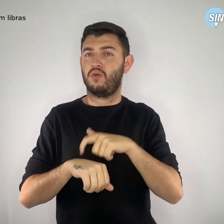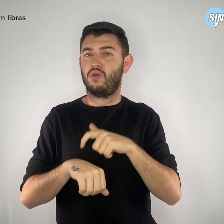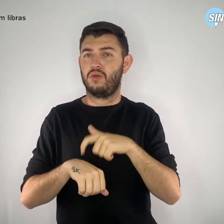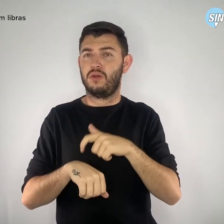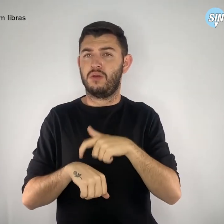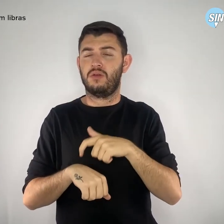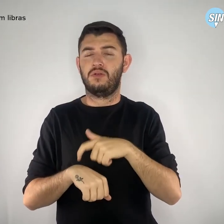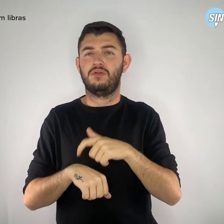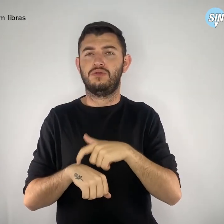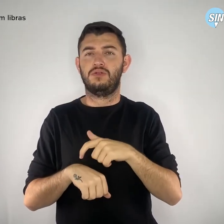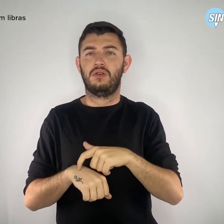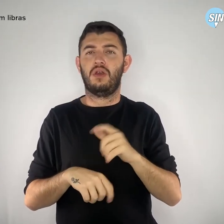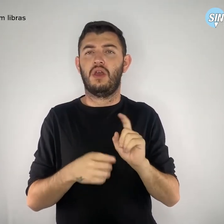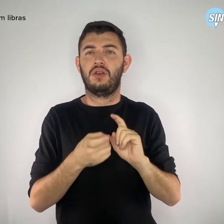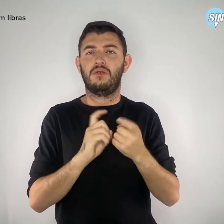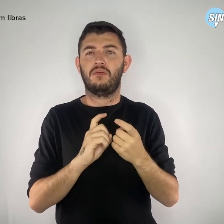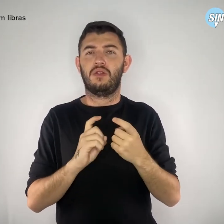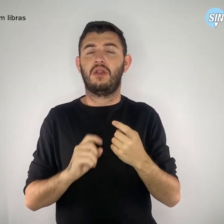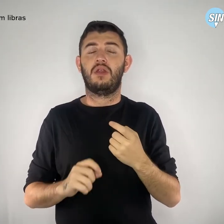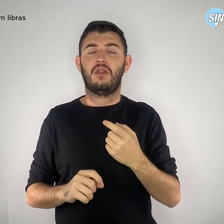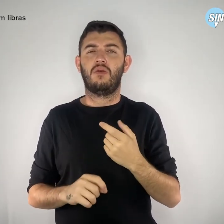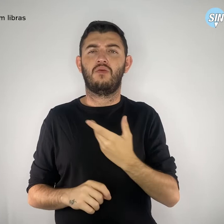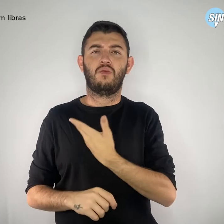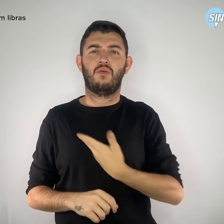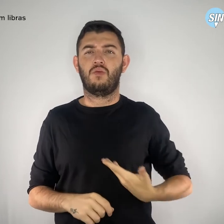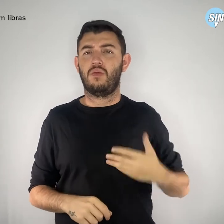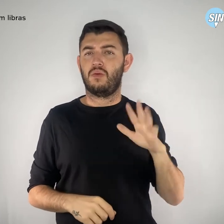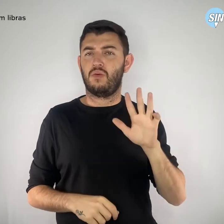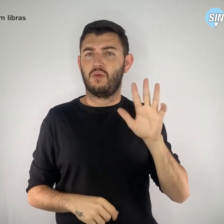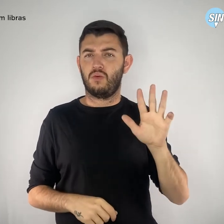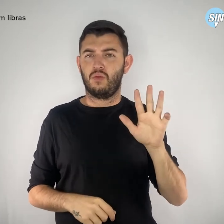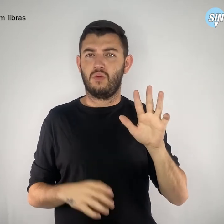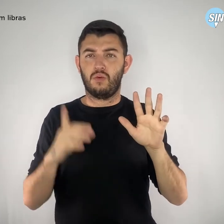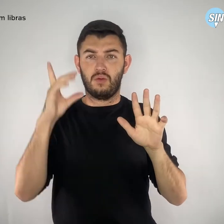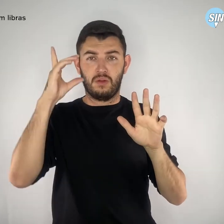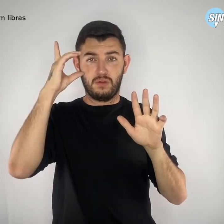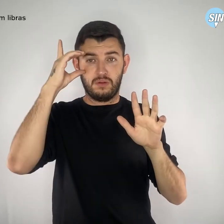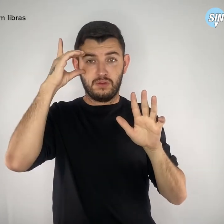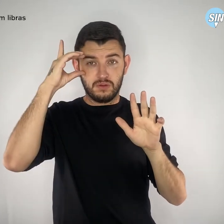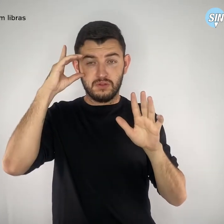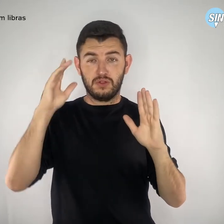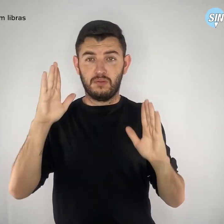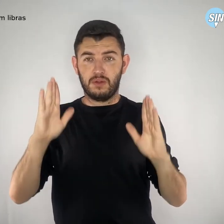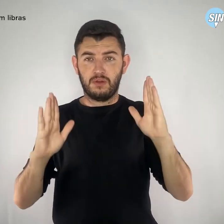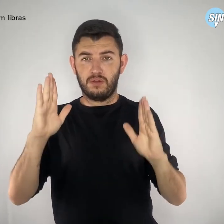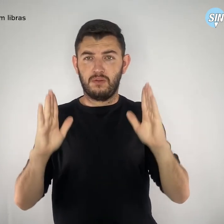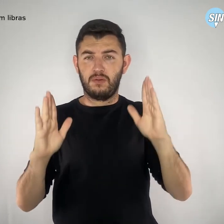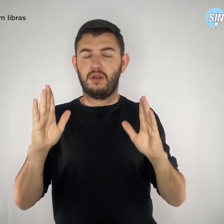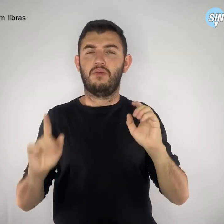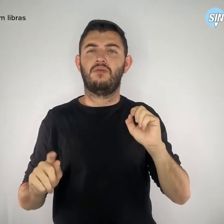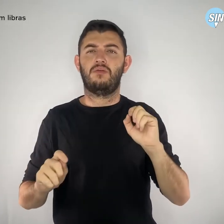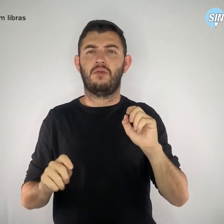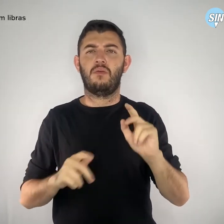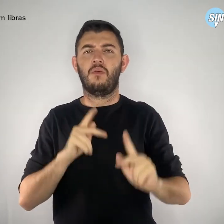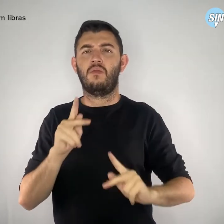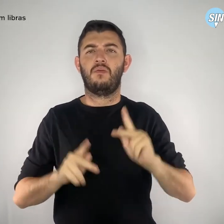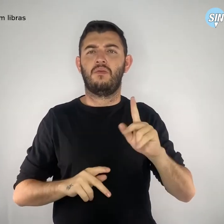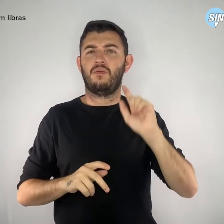Lula e Dilma Rousseff que a população negra conquistou algumas políticas de ações